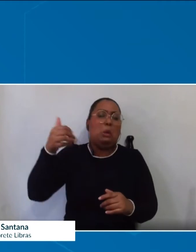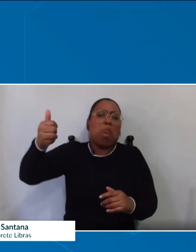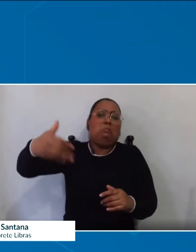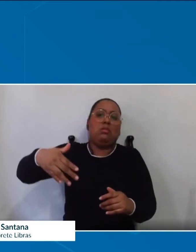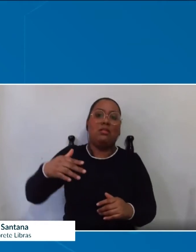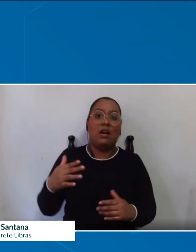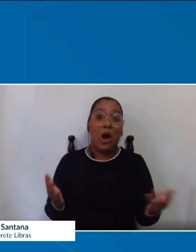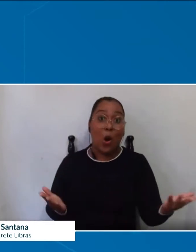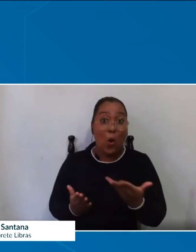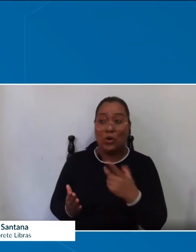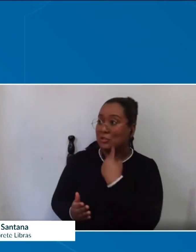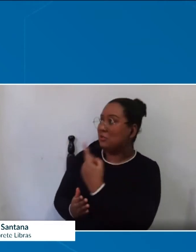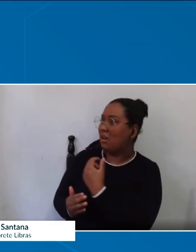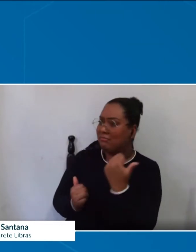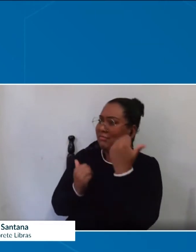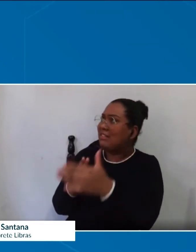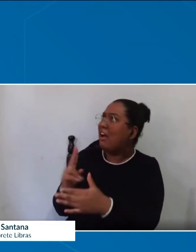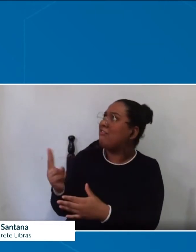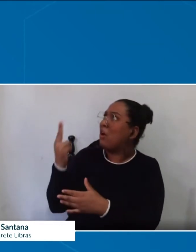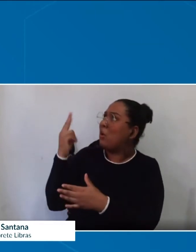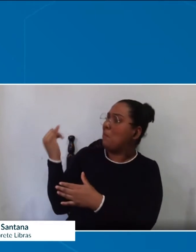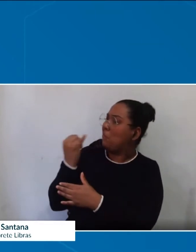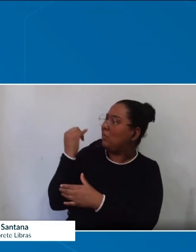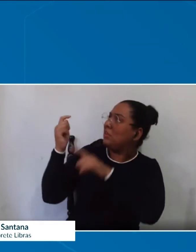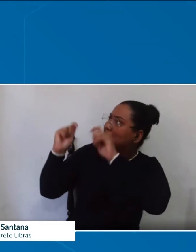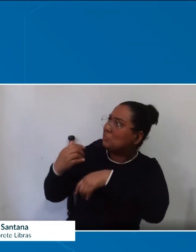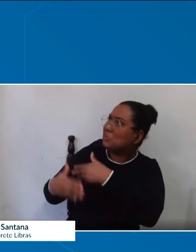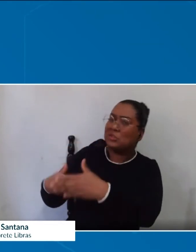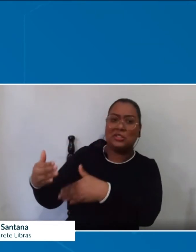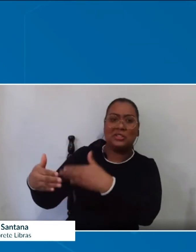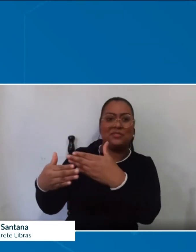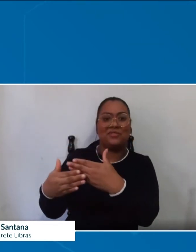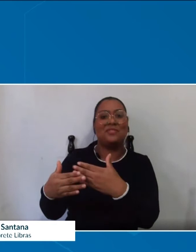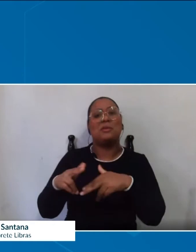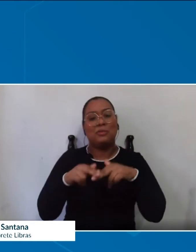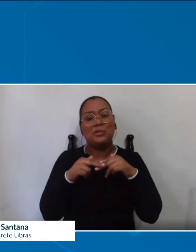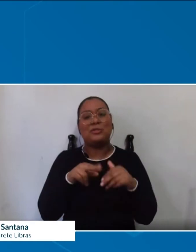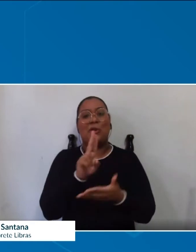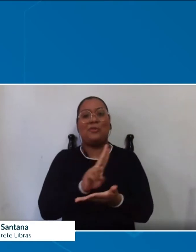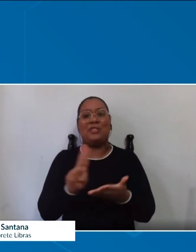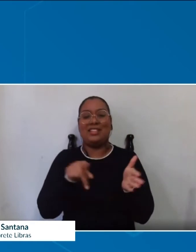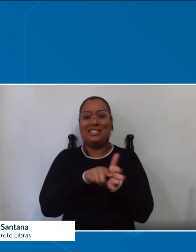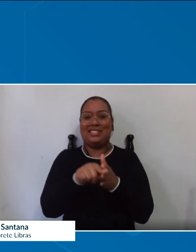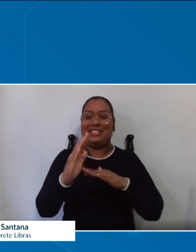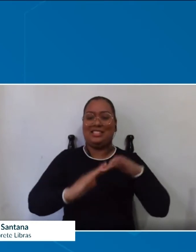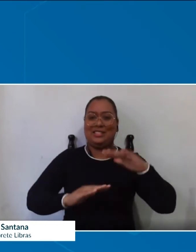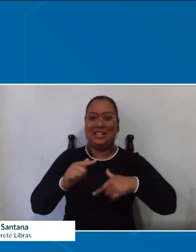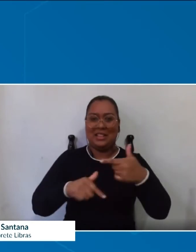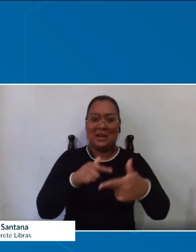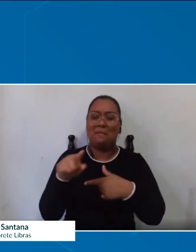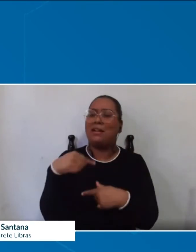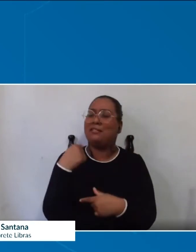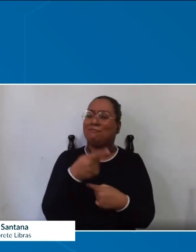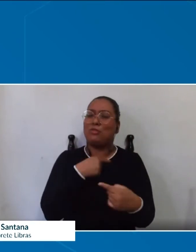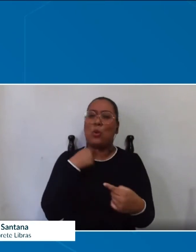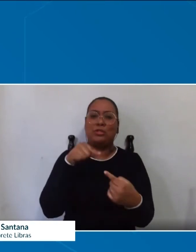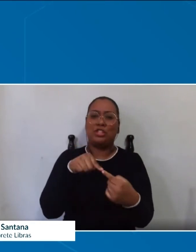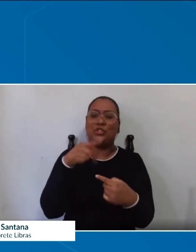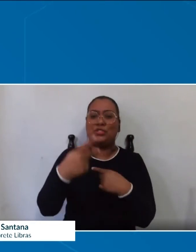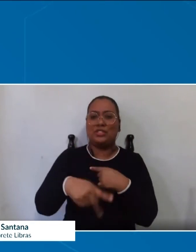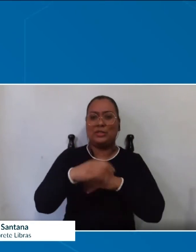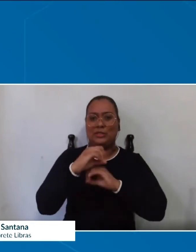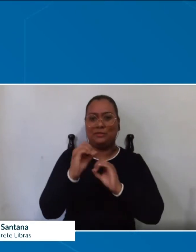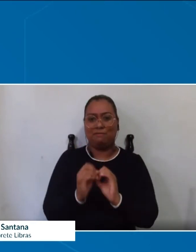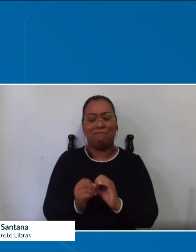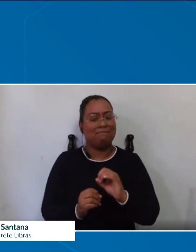gente está agregando valor a esse tipo de processo. Esse é o trabalho que a universidade tem que fazer, né? É o que a gente busca fazer aqui dentro da UFG.